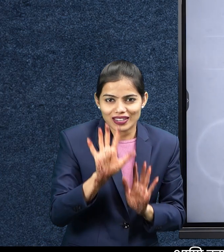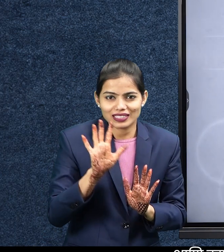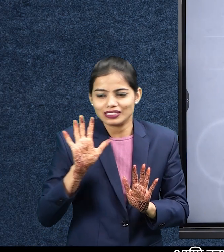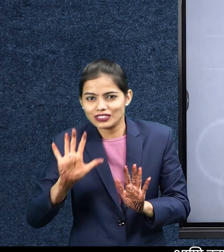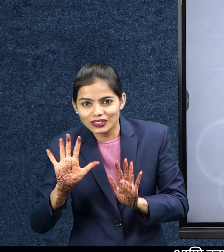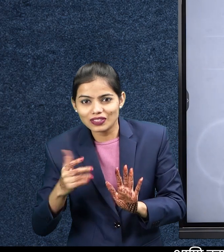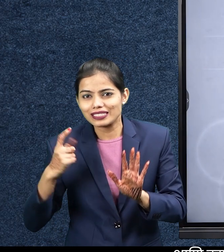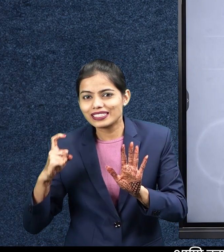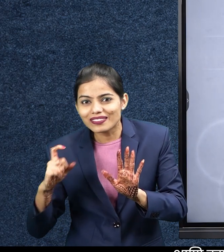आहे.